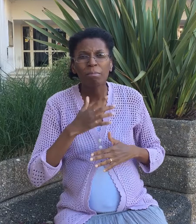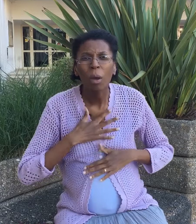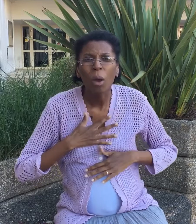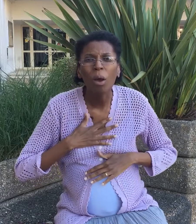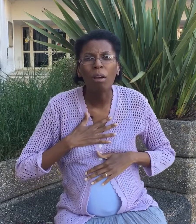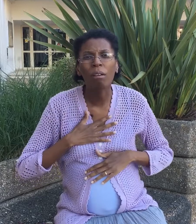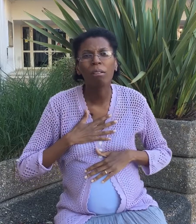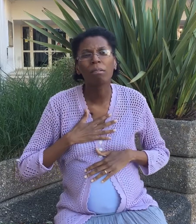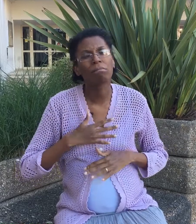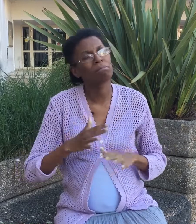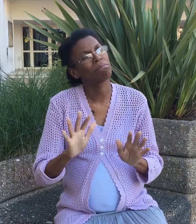Ne crains rien,